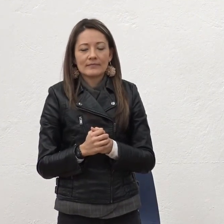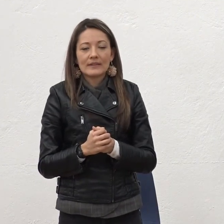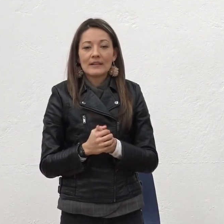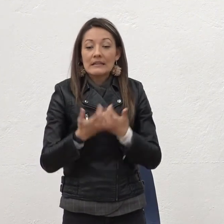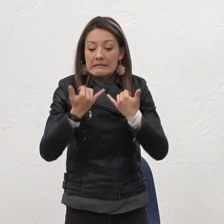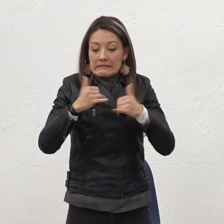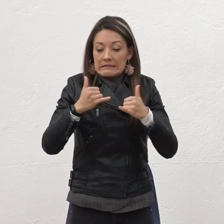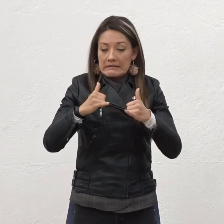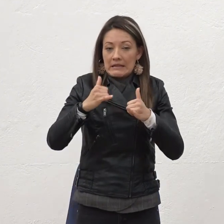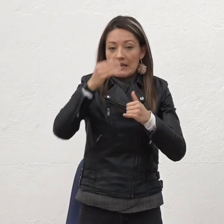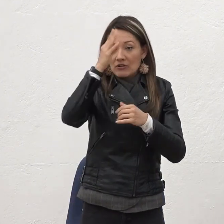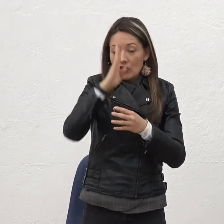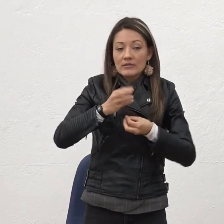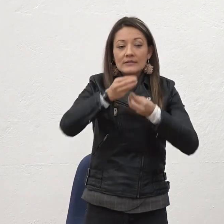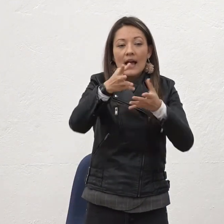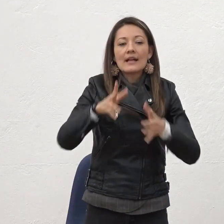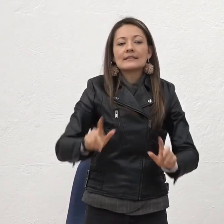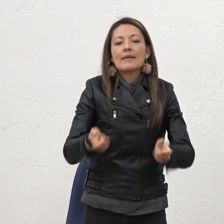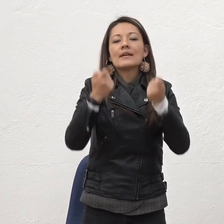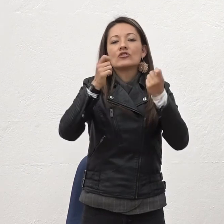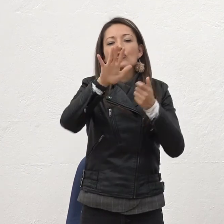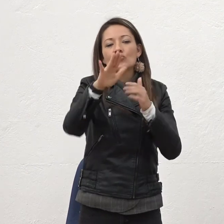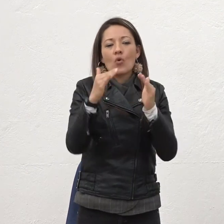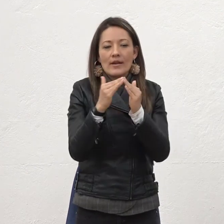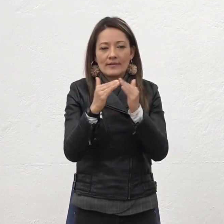Señor ya le trajo la salvación a su casa.